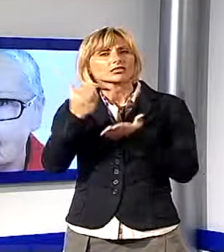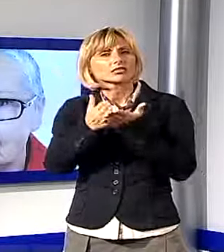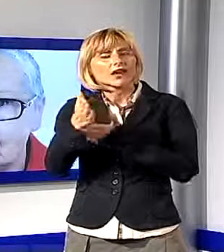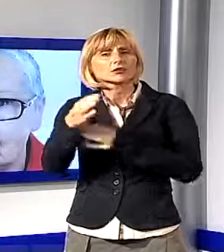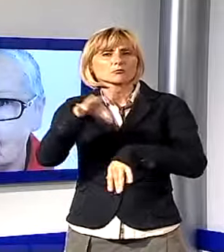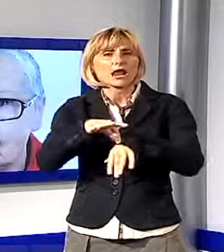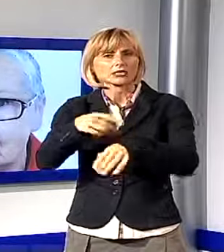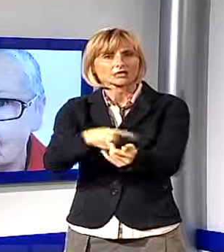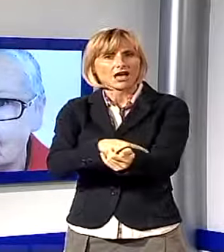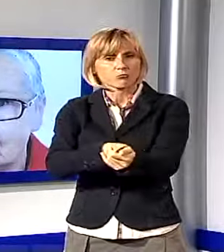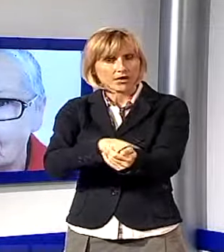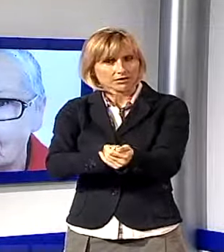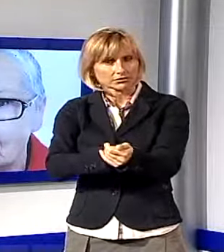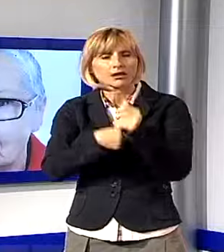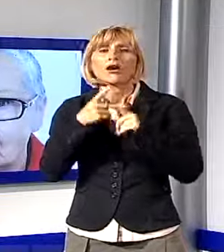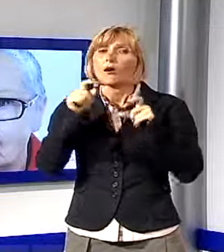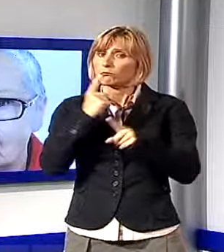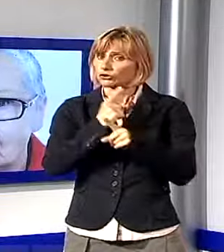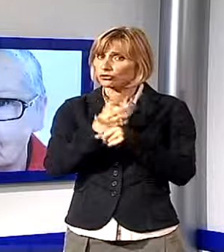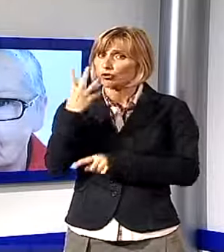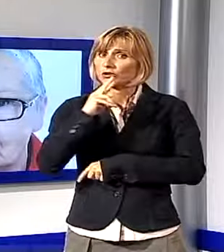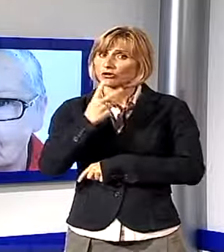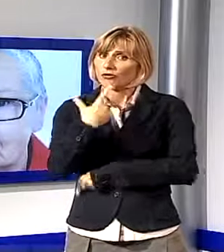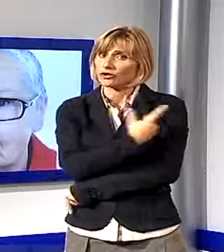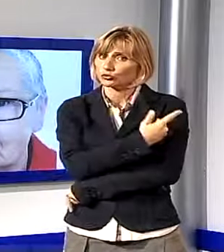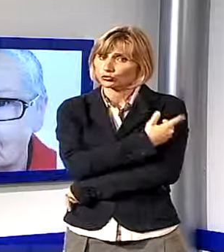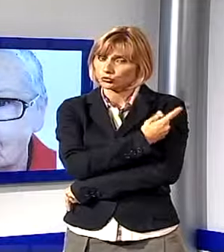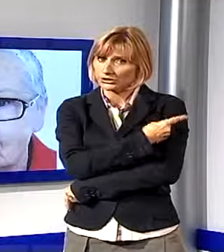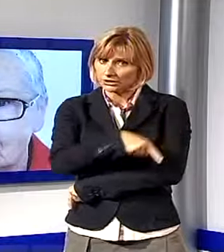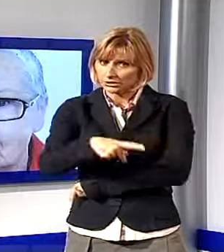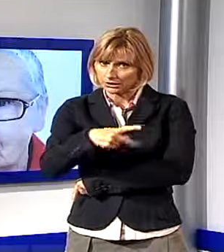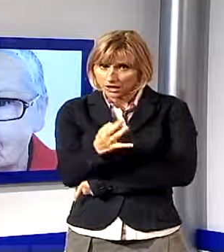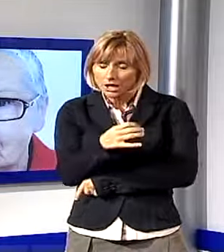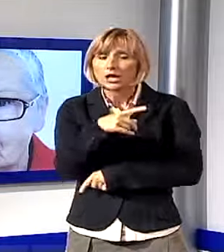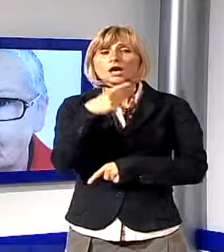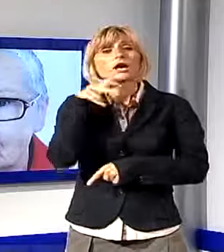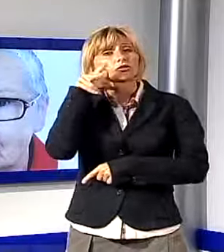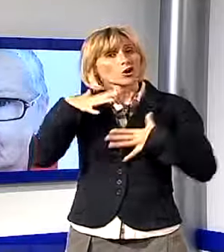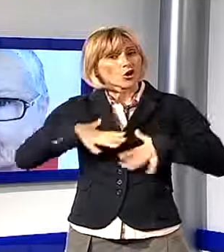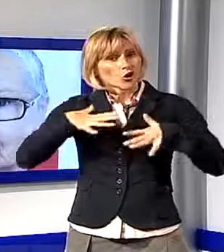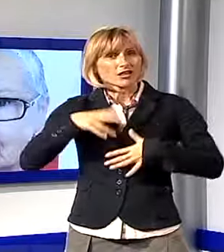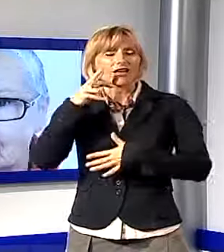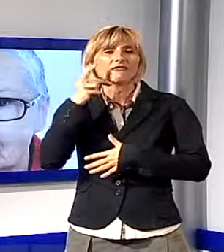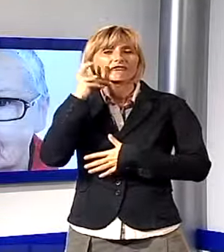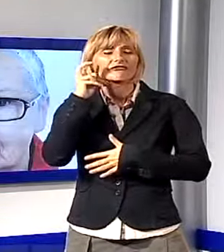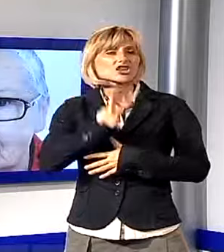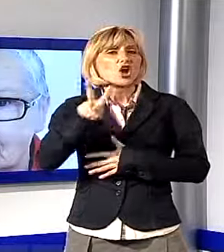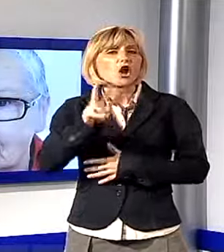bisogno di 4 iniezioni giornaliere di insulina. Al momento della scomparsa la donna indossava una maglietta viola chiaro, una gonna scura e